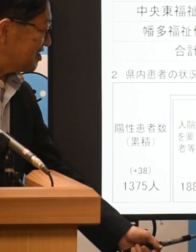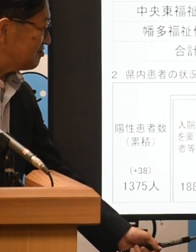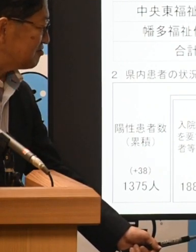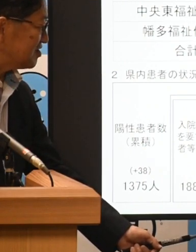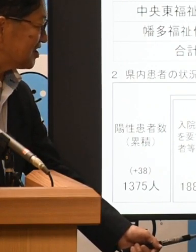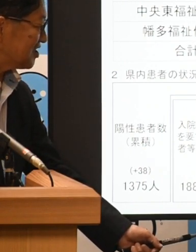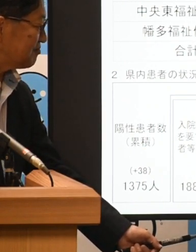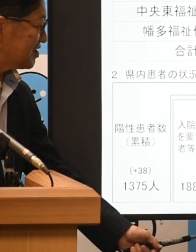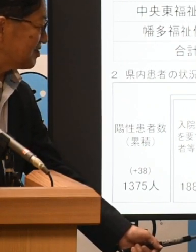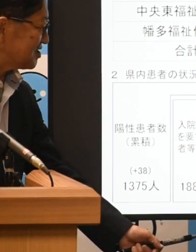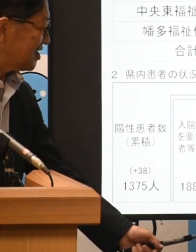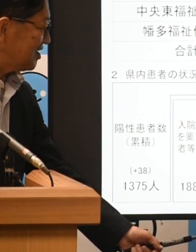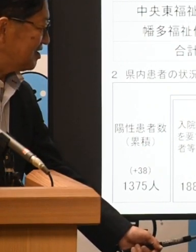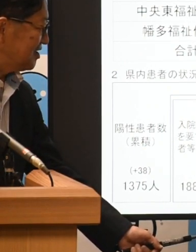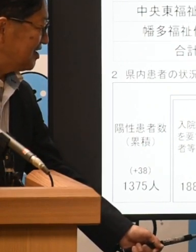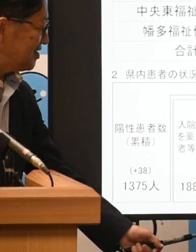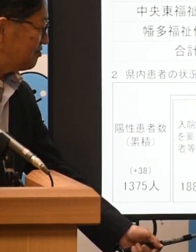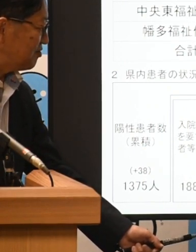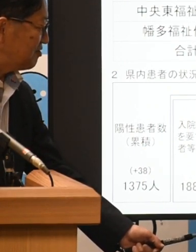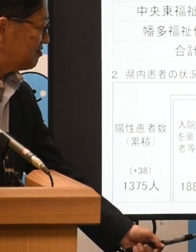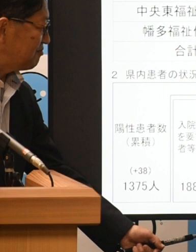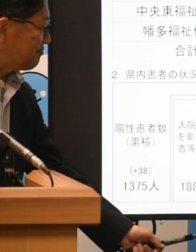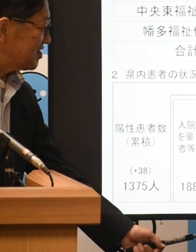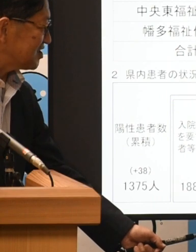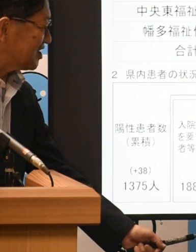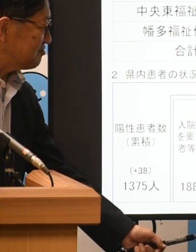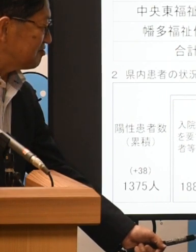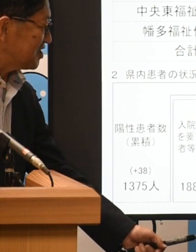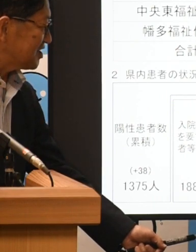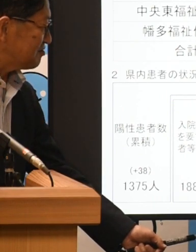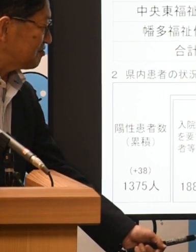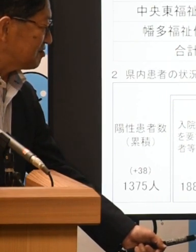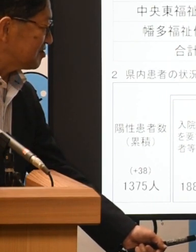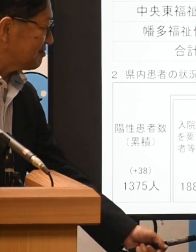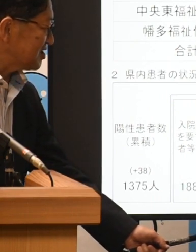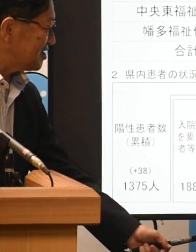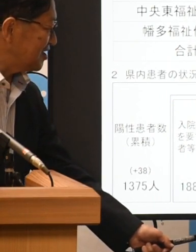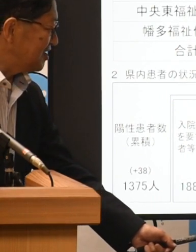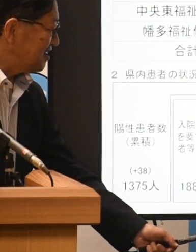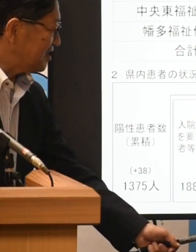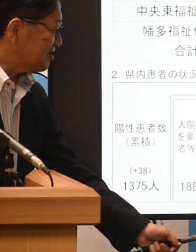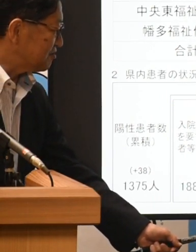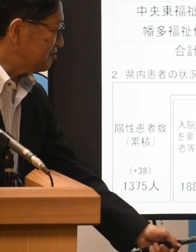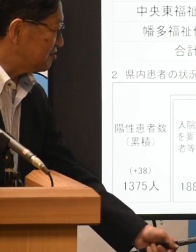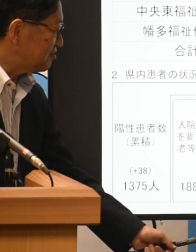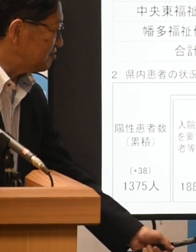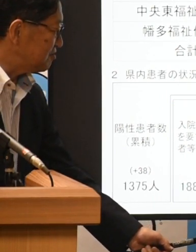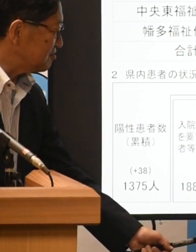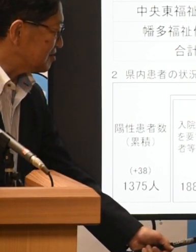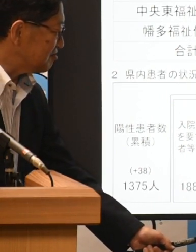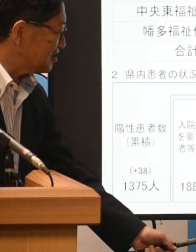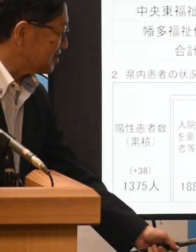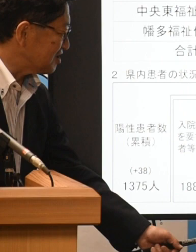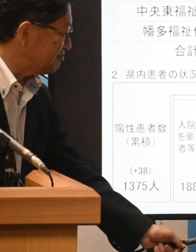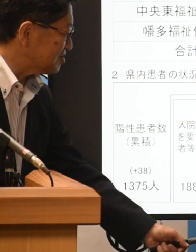入れ替えに要する時間などもありまして、ほぼ満杯に近い運用になっているということでございまして、この